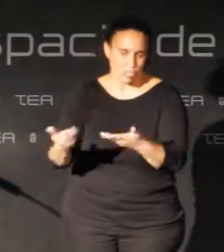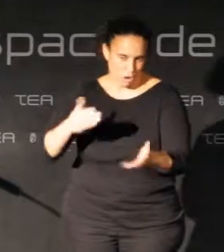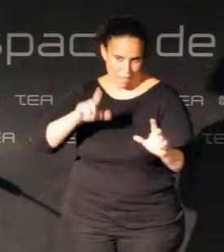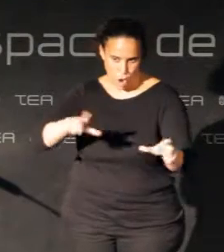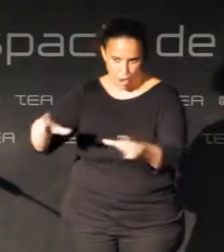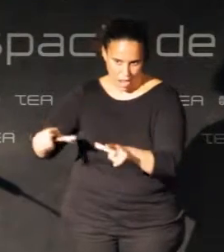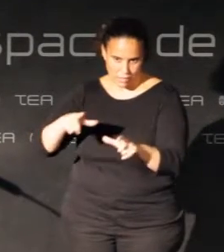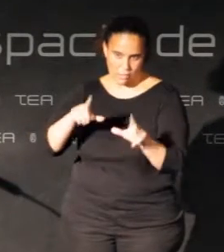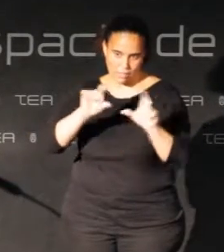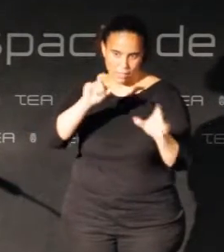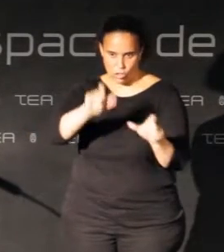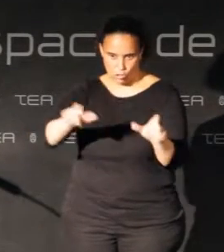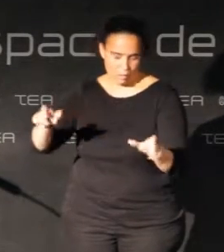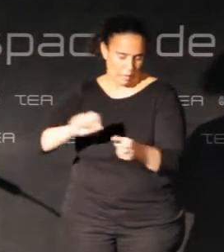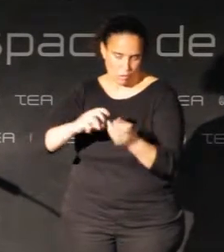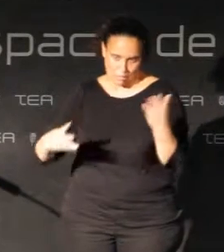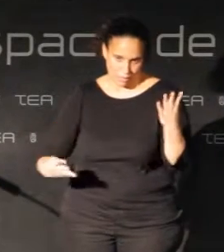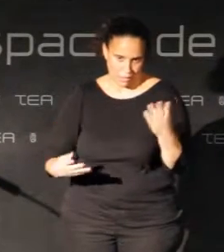etcétera.